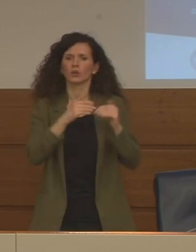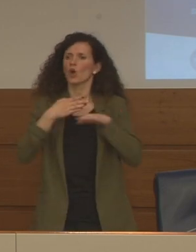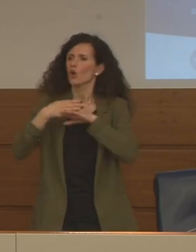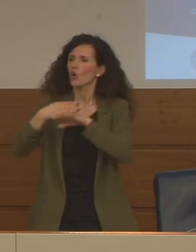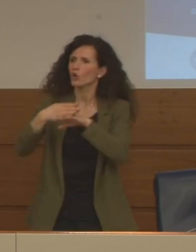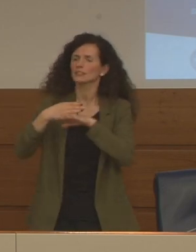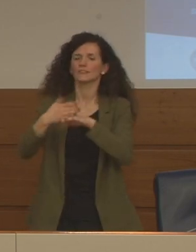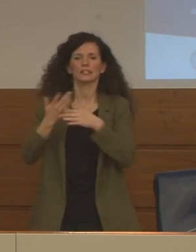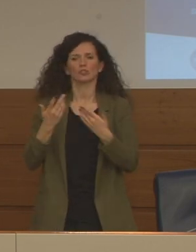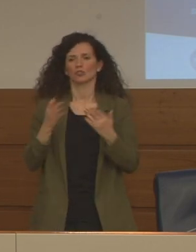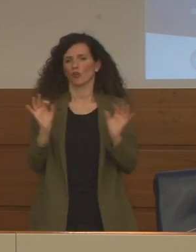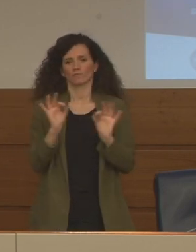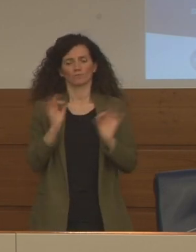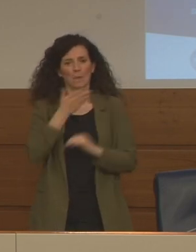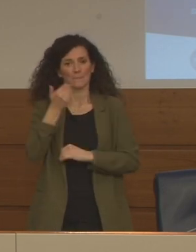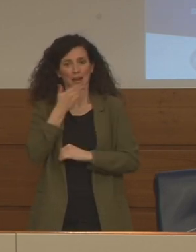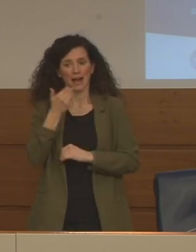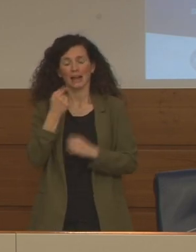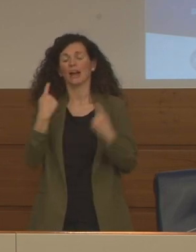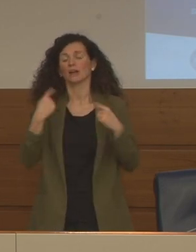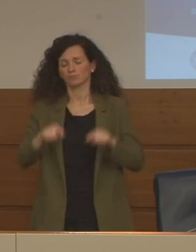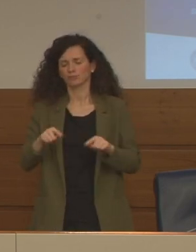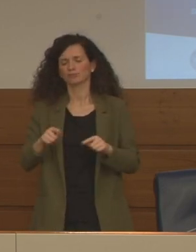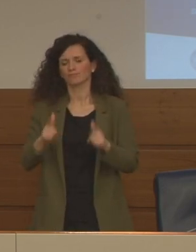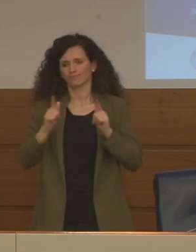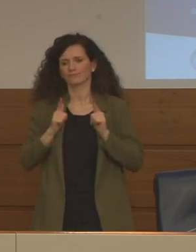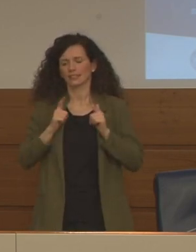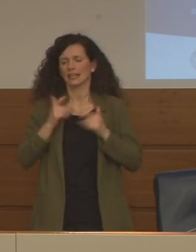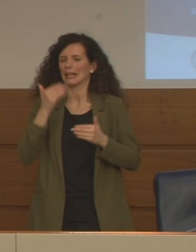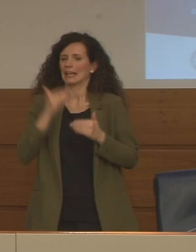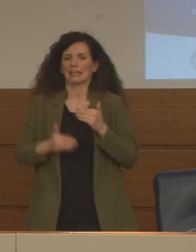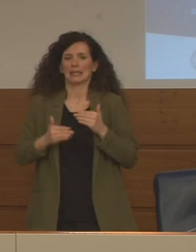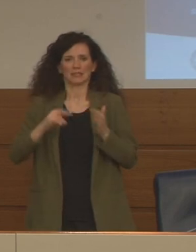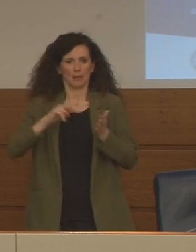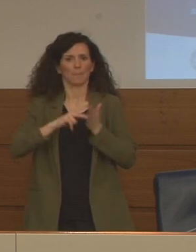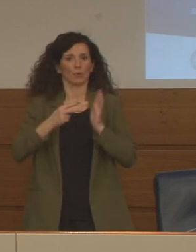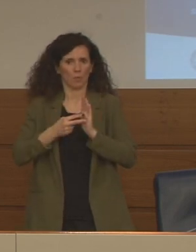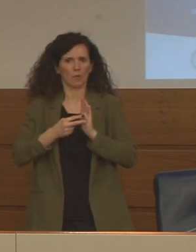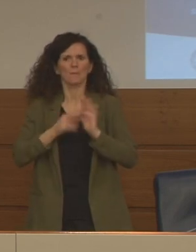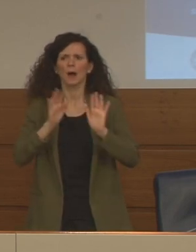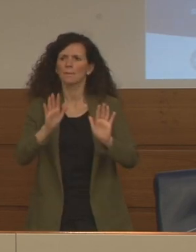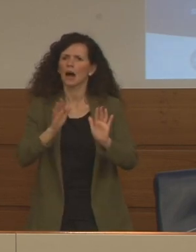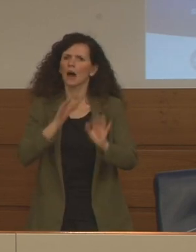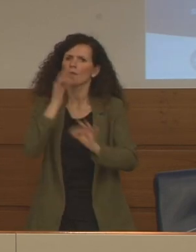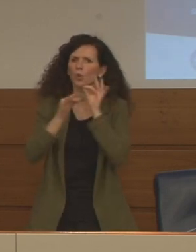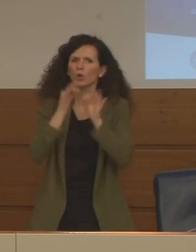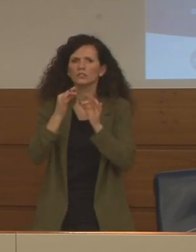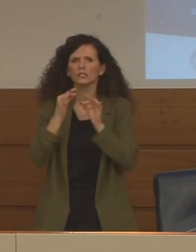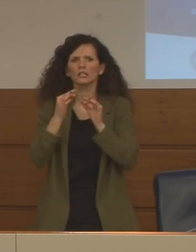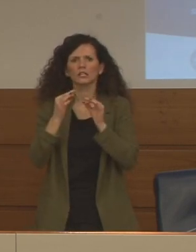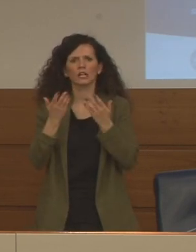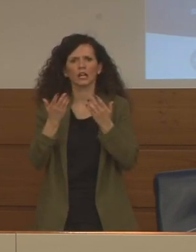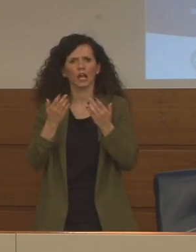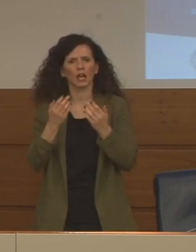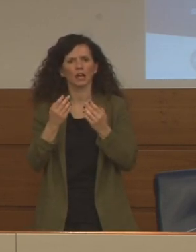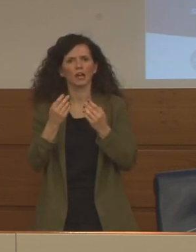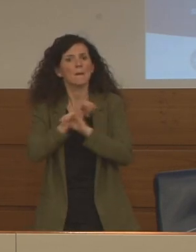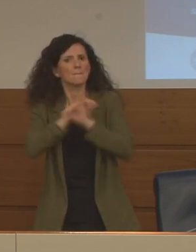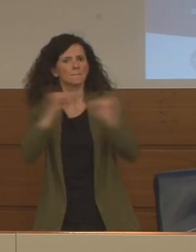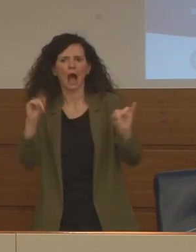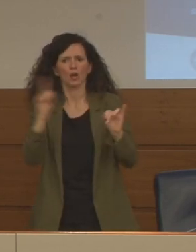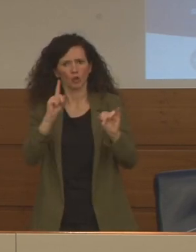questo e questo è al limite più importante dei limiti che abbiamo in questo momento il che non vuol dire che non lo avremo nei prossimi giorni nelle prossime